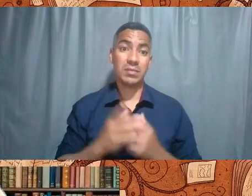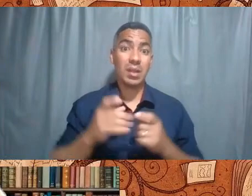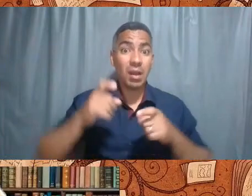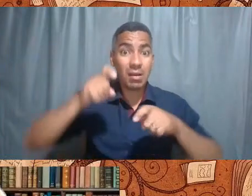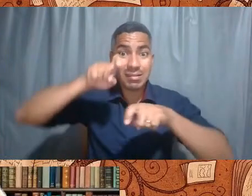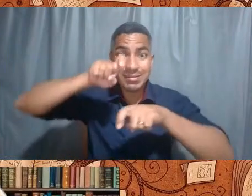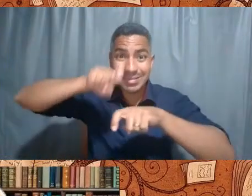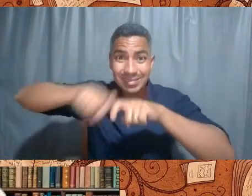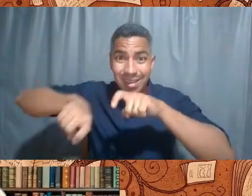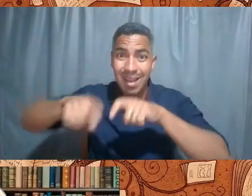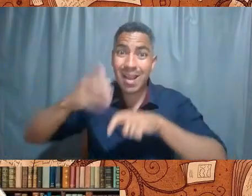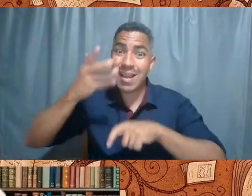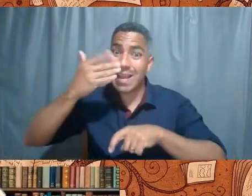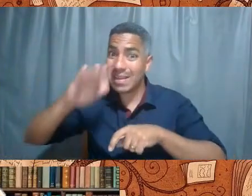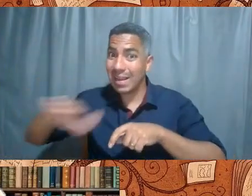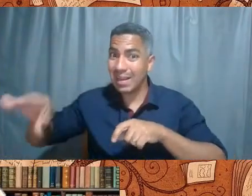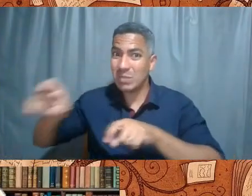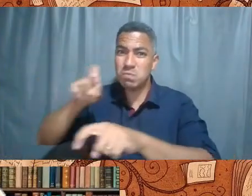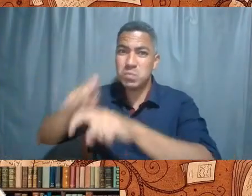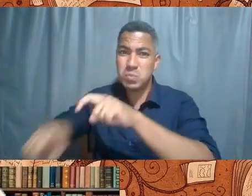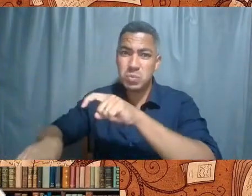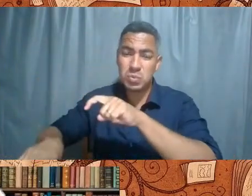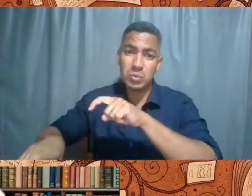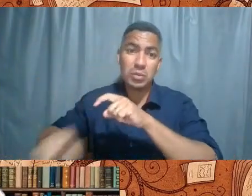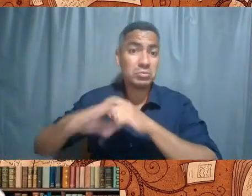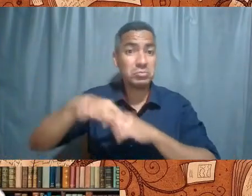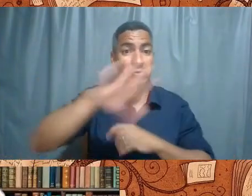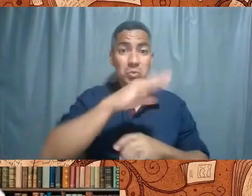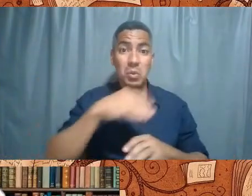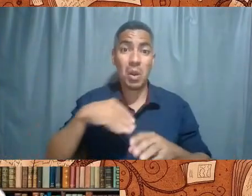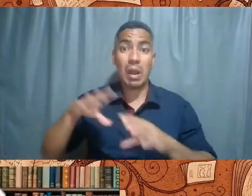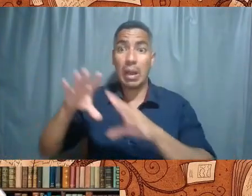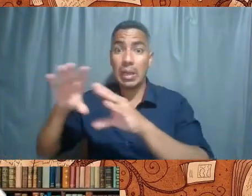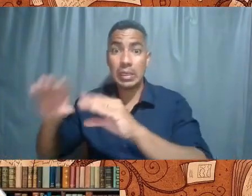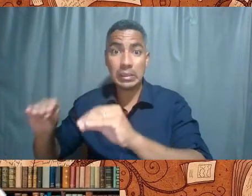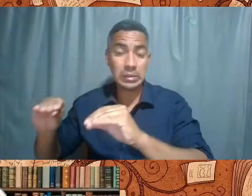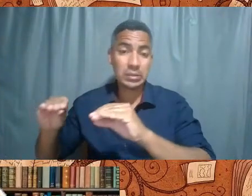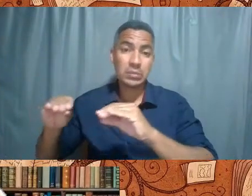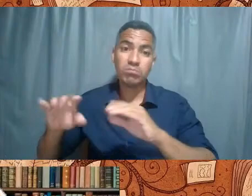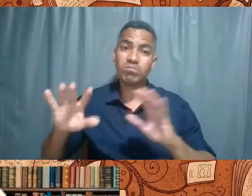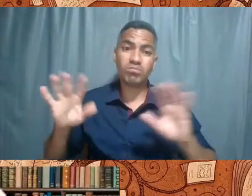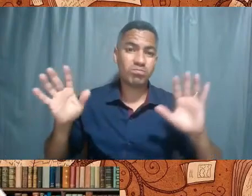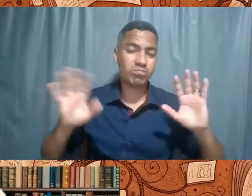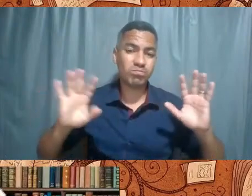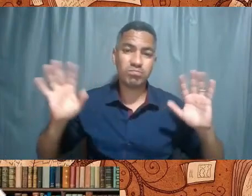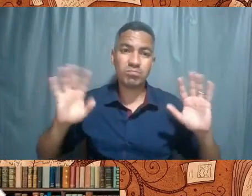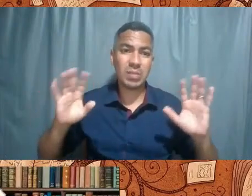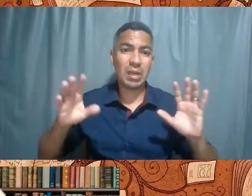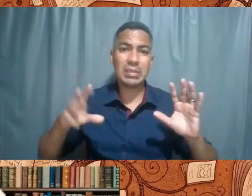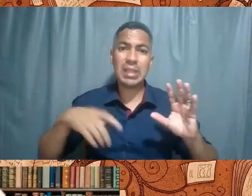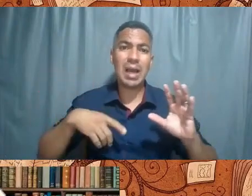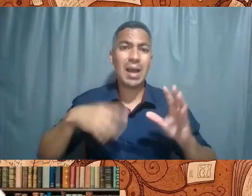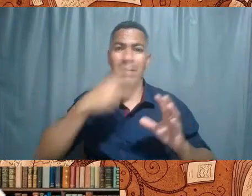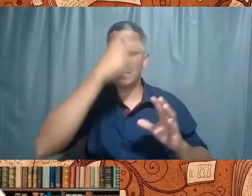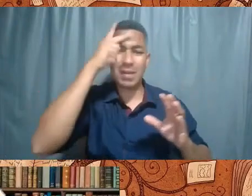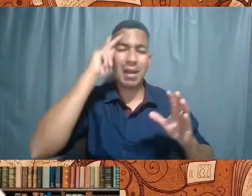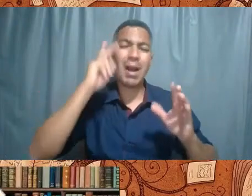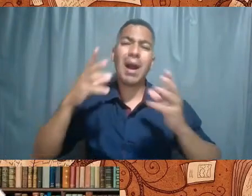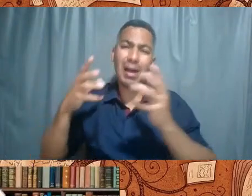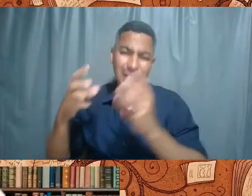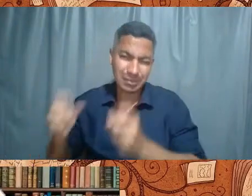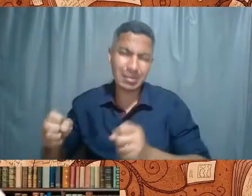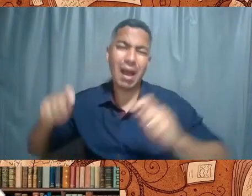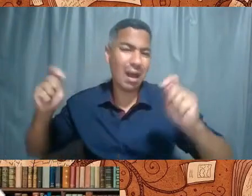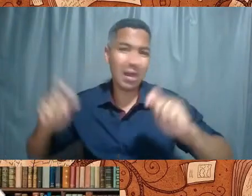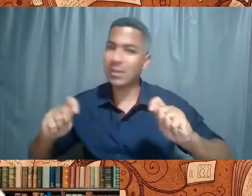forma de solução de compromisso em relação à pedofilia. A pedofilia é inaceitável. É inaceitável